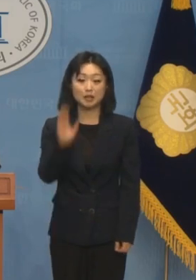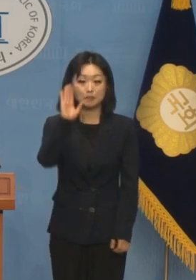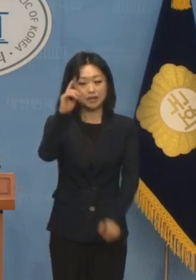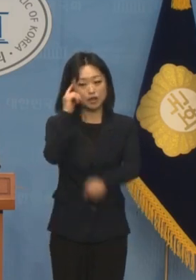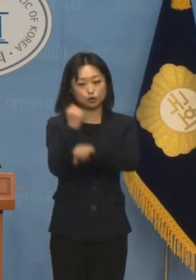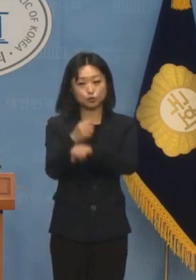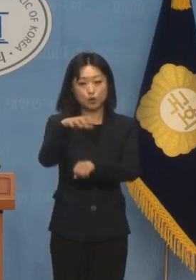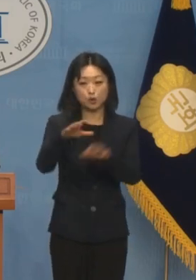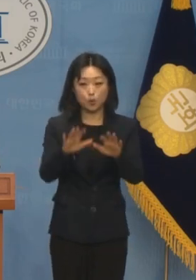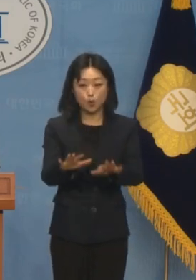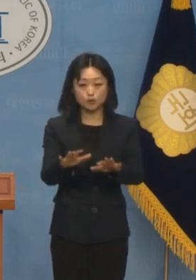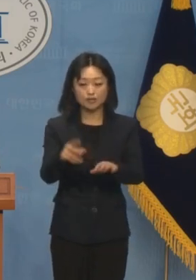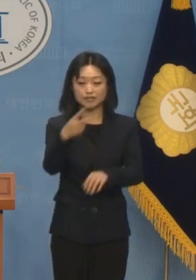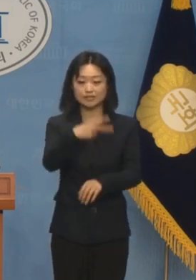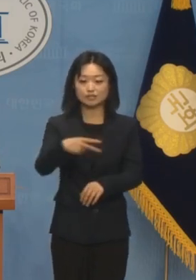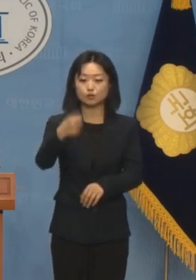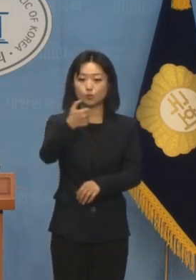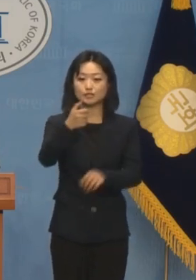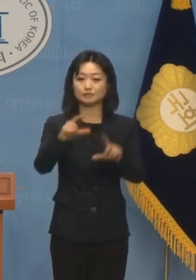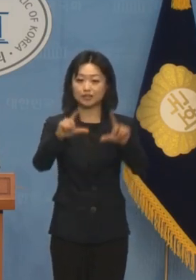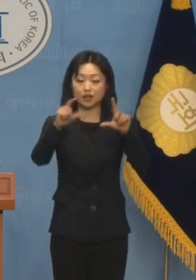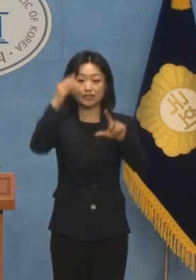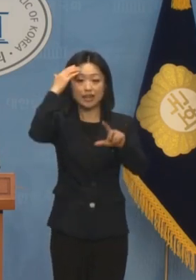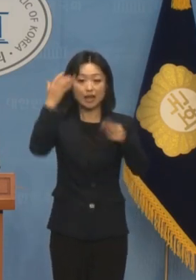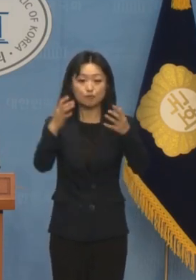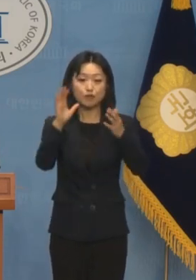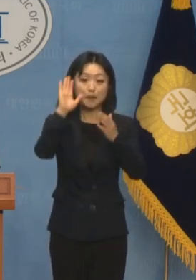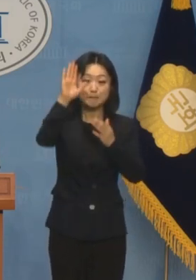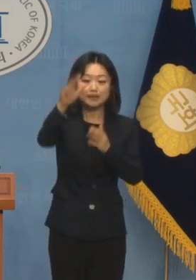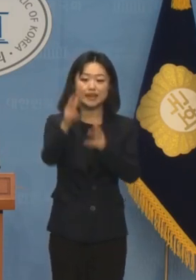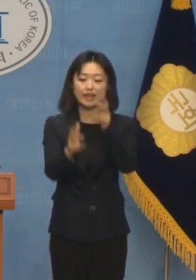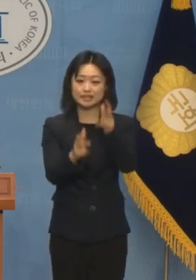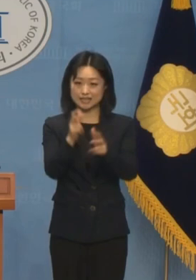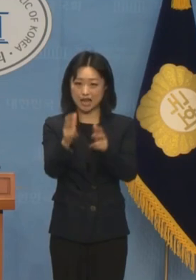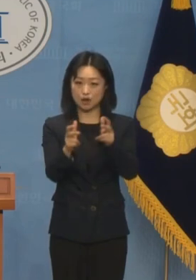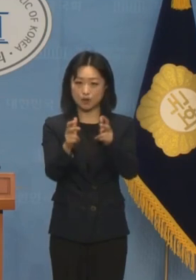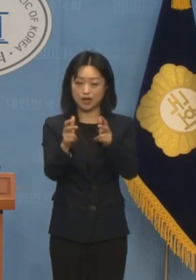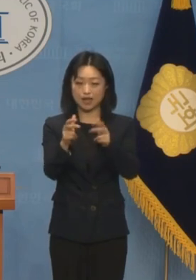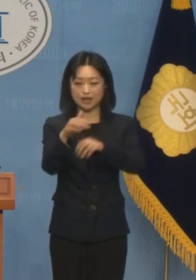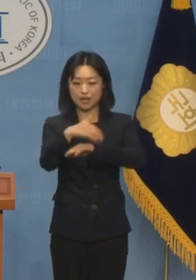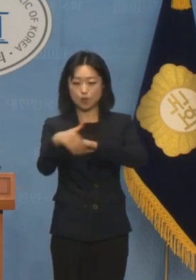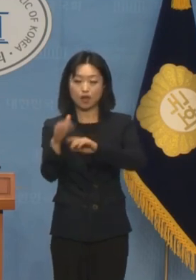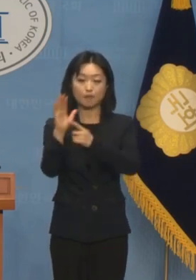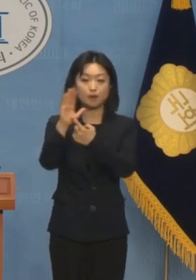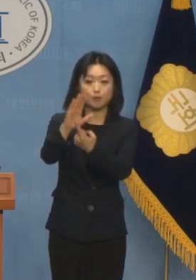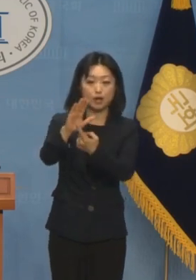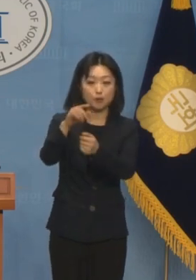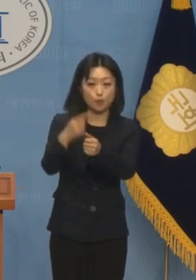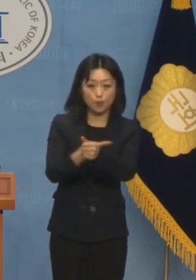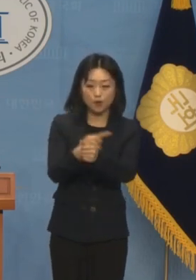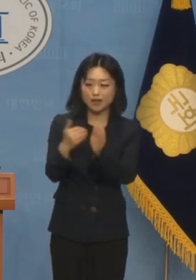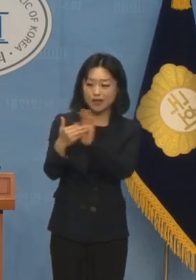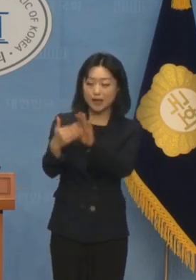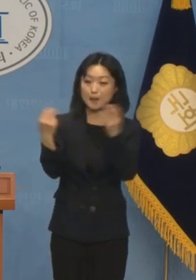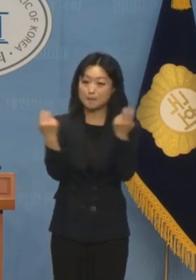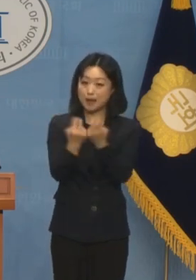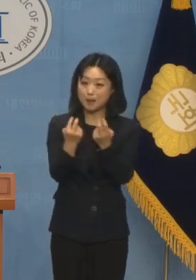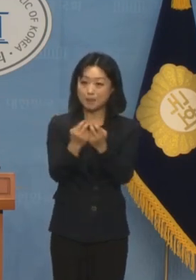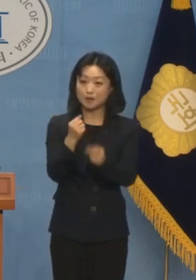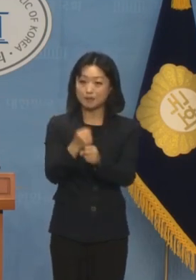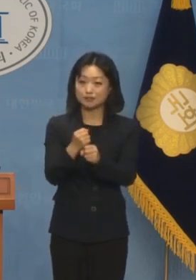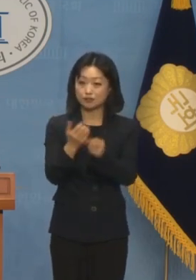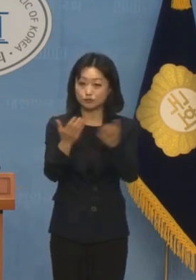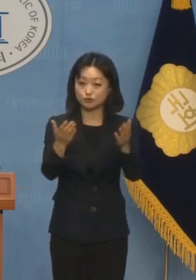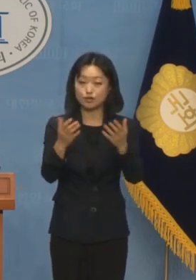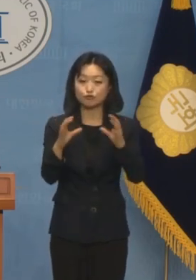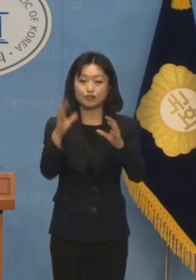미래연구원은 오늘 2050년 대한민국의 미래사회 시나리오를 제시하고 그에 따른 대응 전략을 제시하는